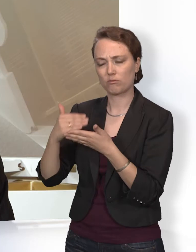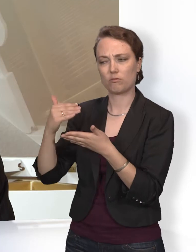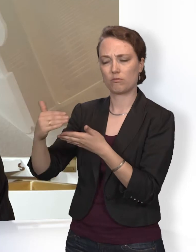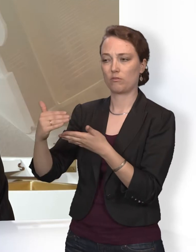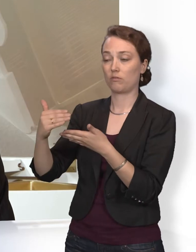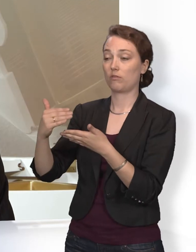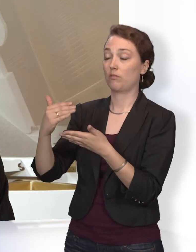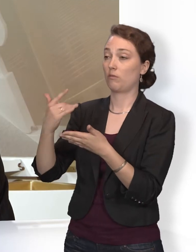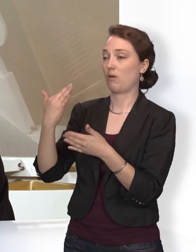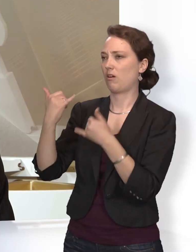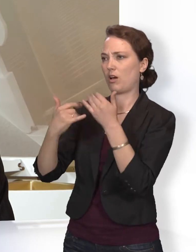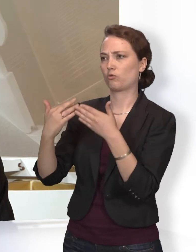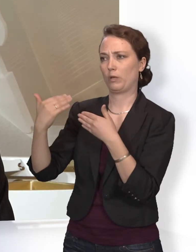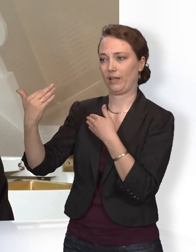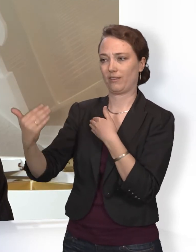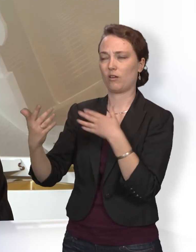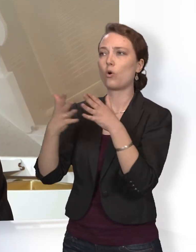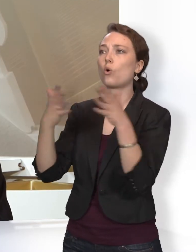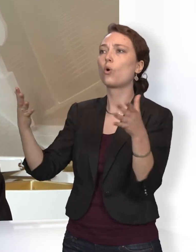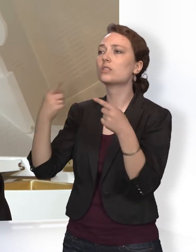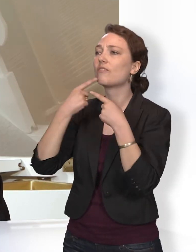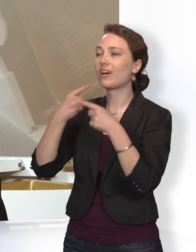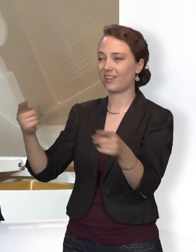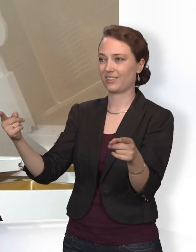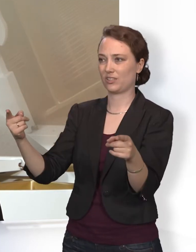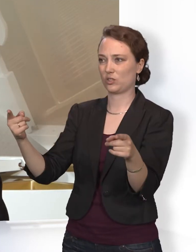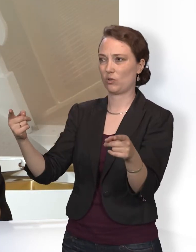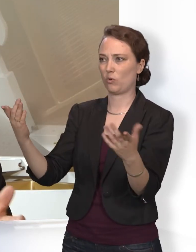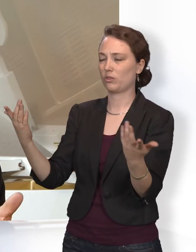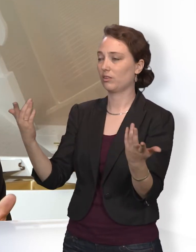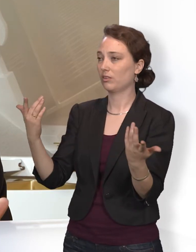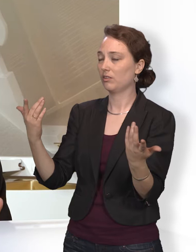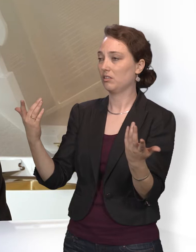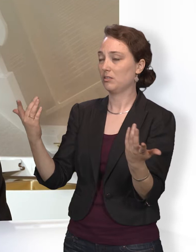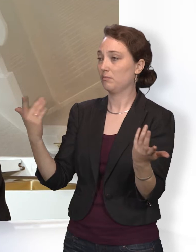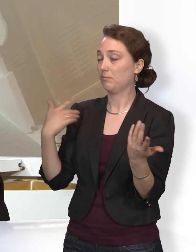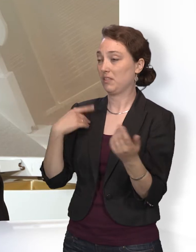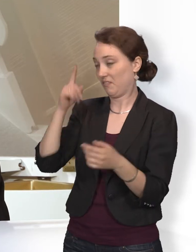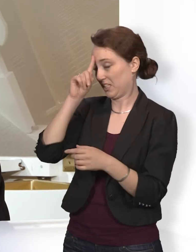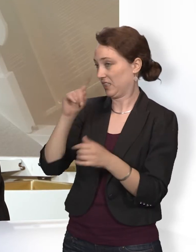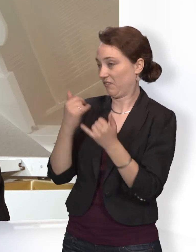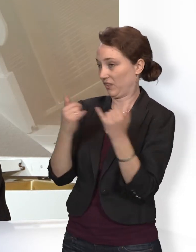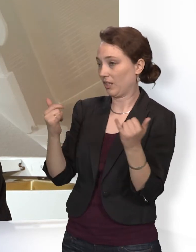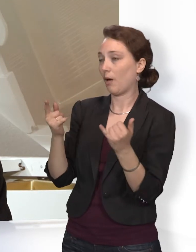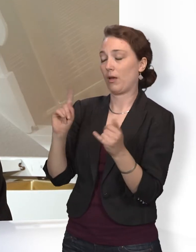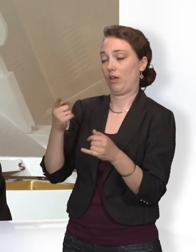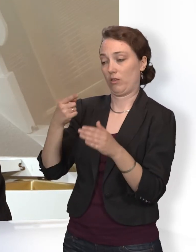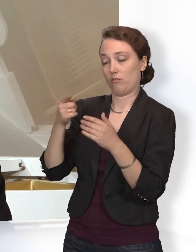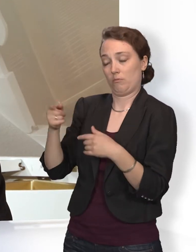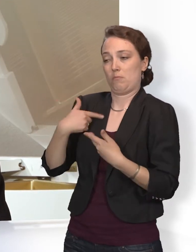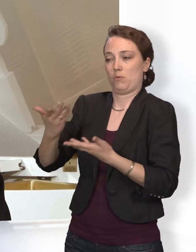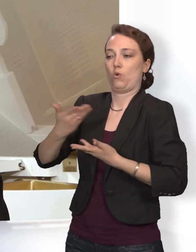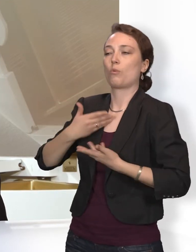große Evangelisation, zu der ich, über die Zusammenhänge überhaupt nichts wissend, so eine richtig schöne